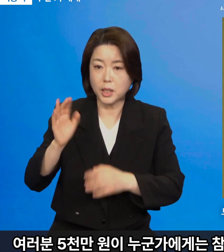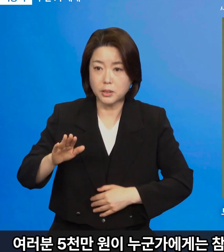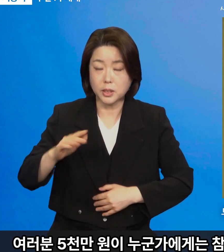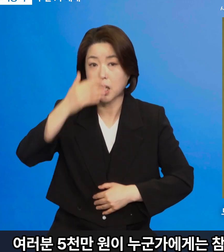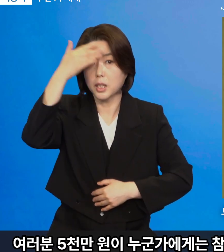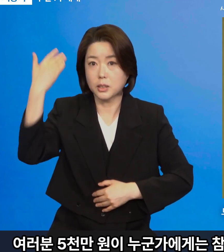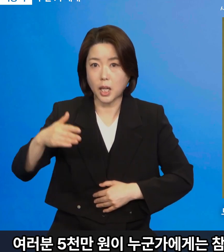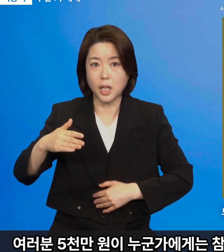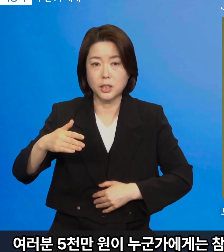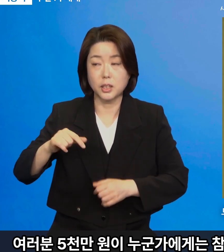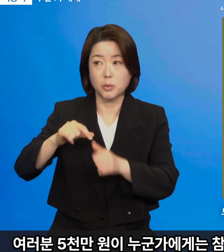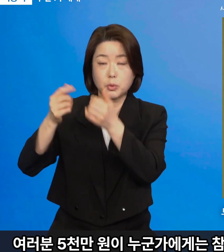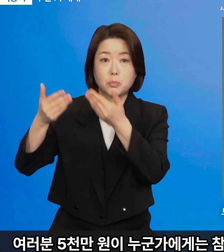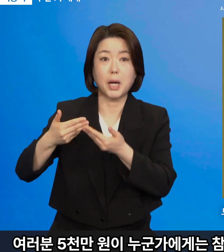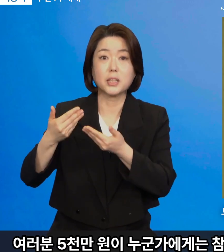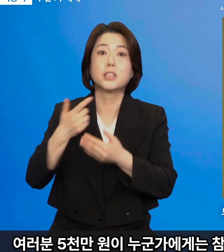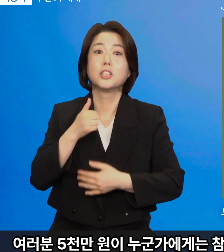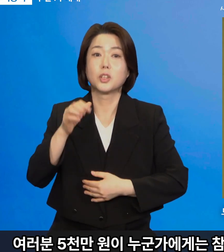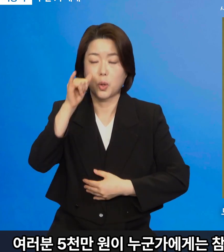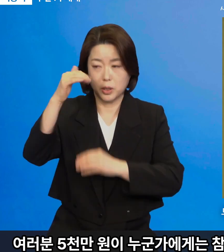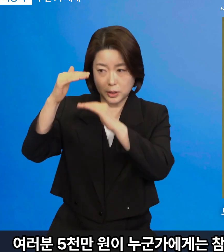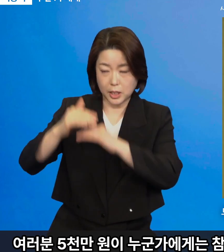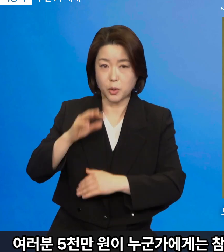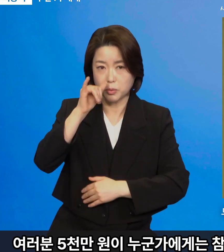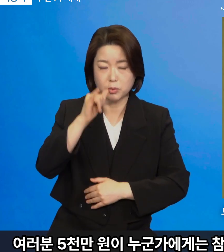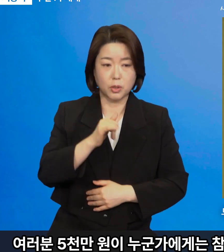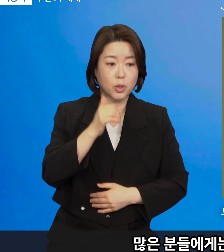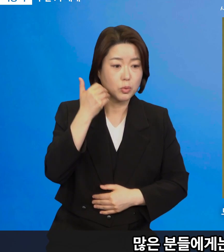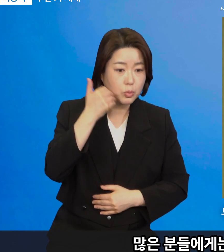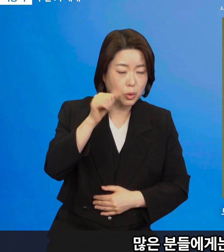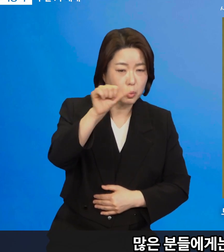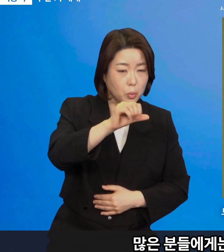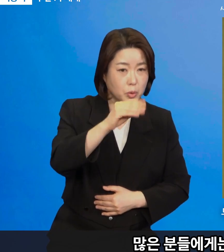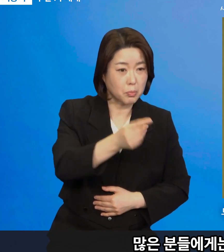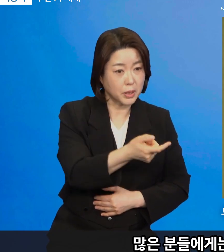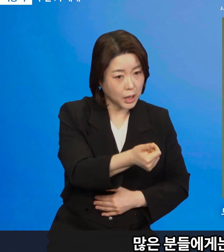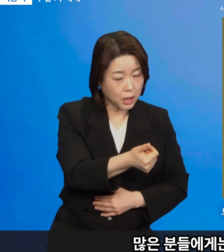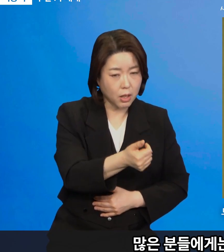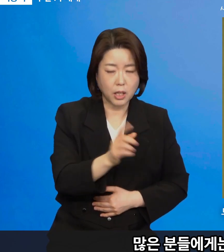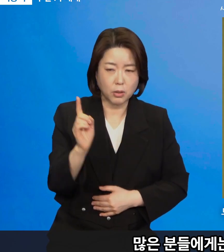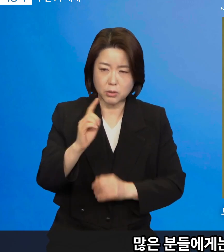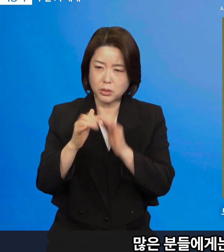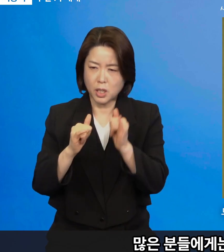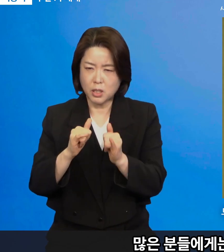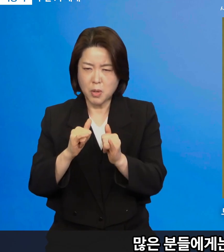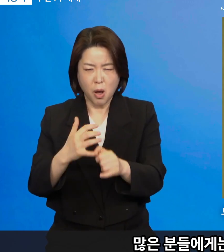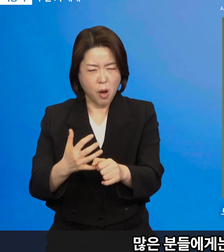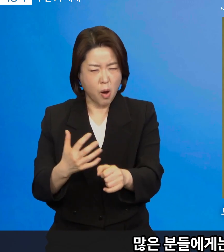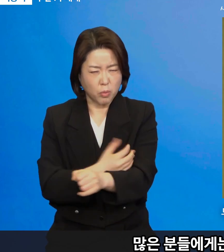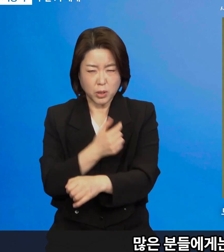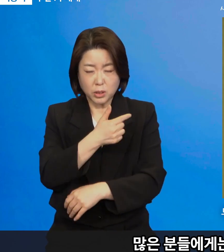원이 누군가에게는 참 뭐 별로 큰 금액이 아닐 수 있겠지만 많은 분들에게는 큰 금액입니다.